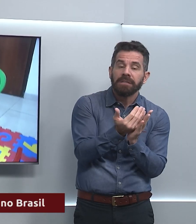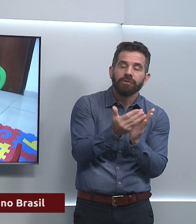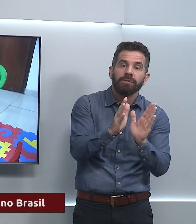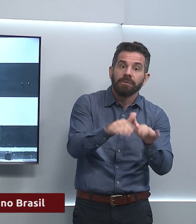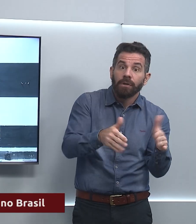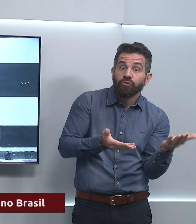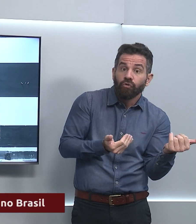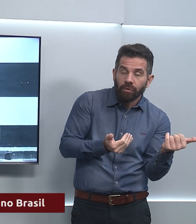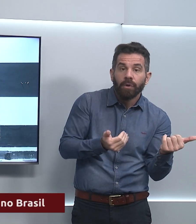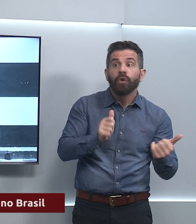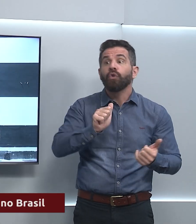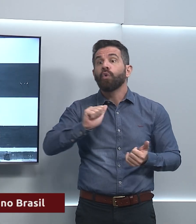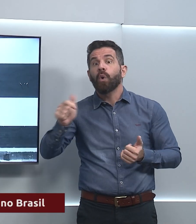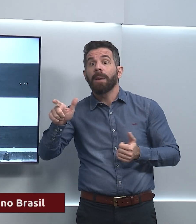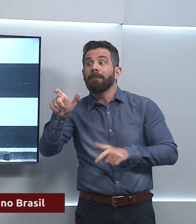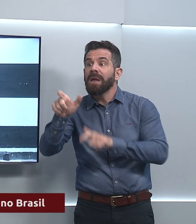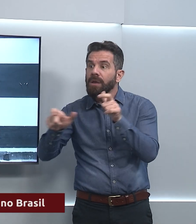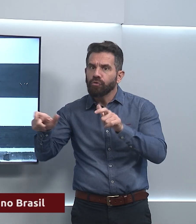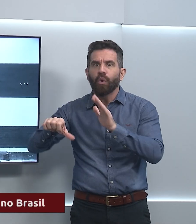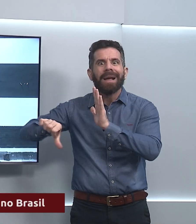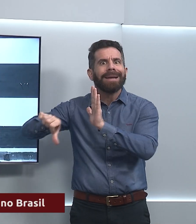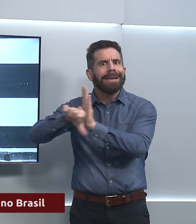que propriamente infratores.